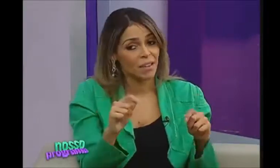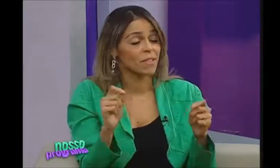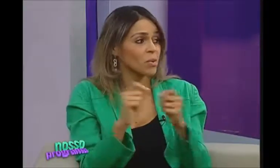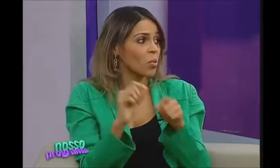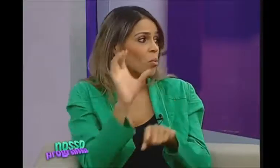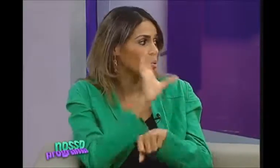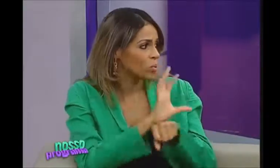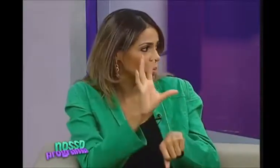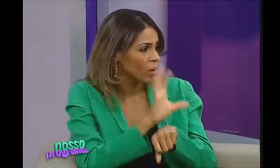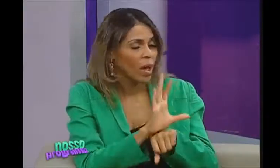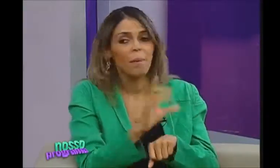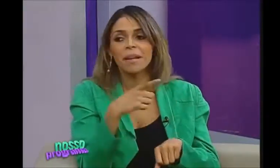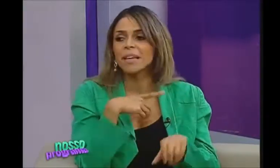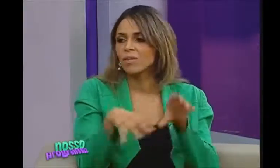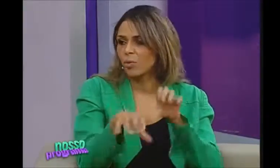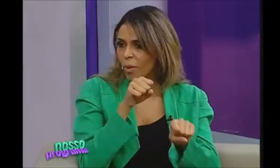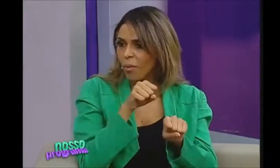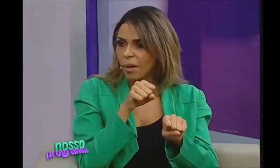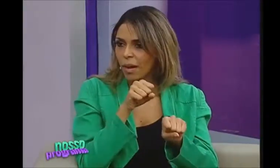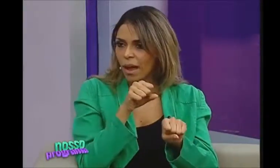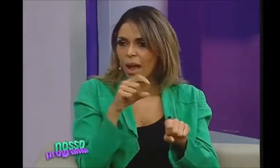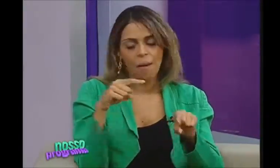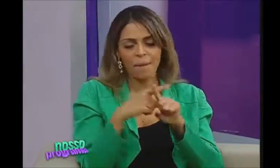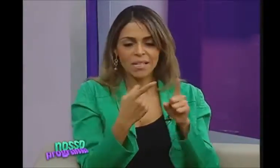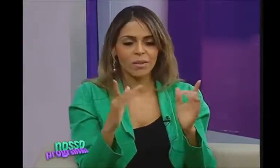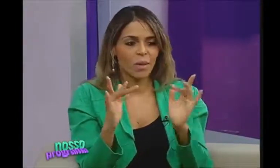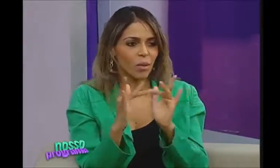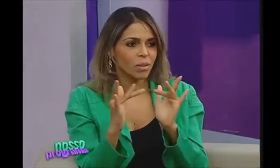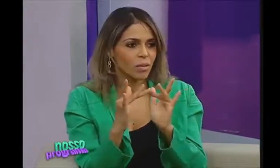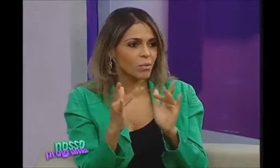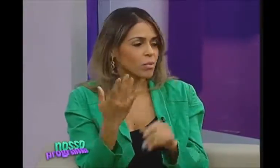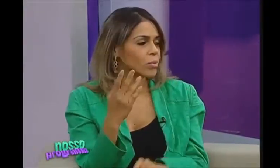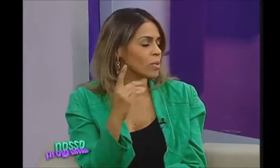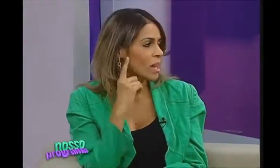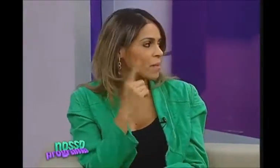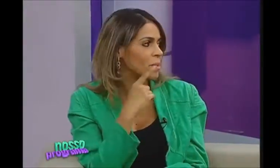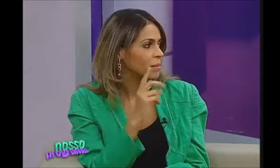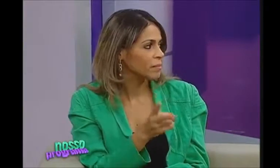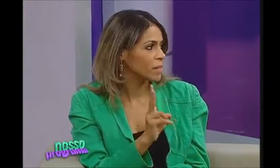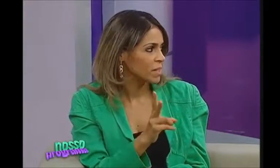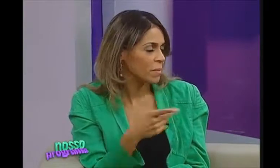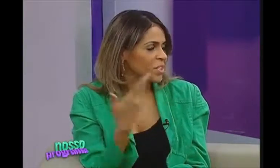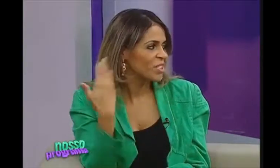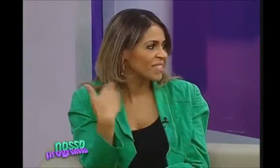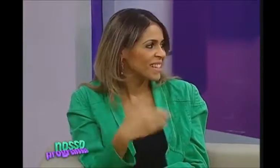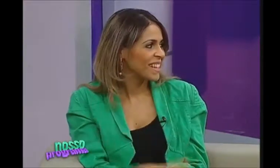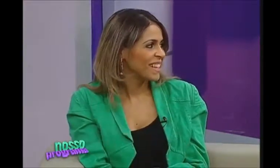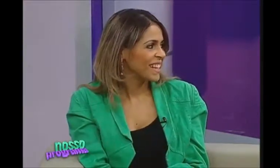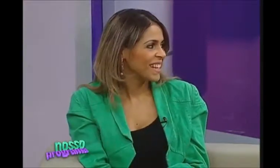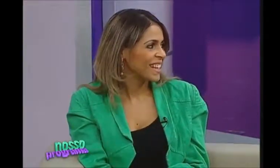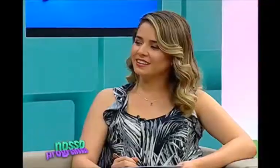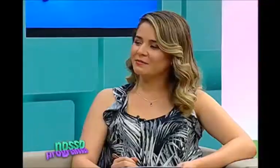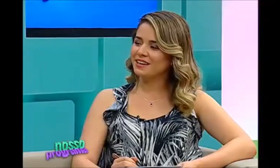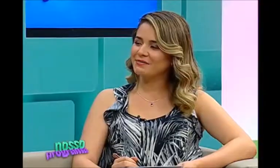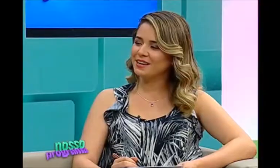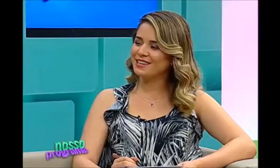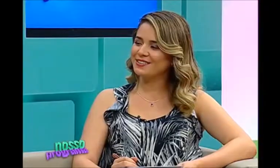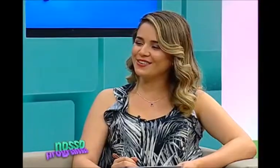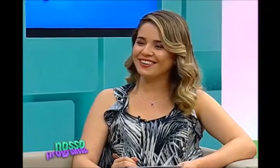fazer um curso para ter o diploma. Mas eu tenho contato com surdos sempre. Sempre tive. Bacana. Parabéns, entendeu alguma